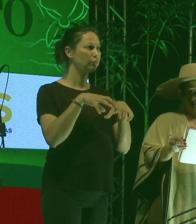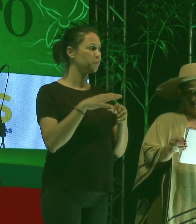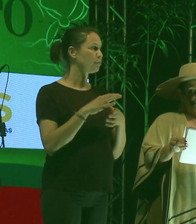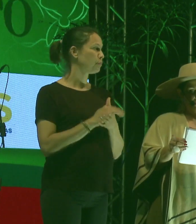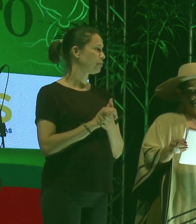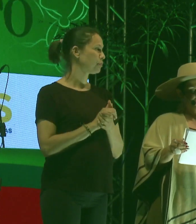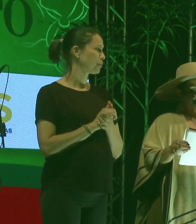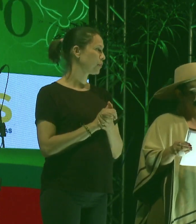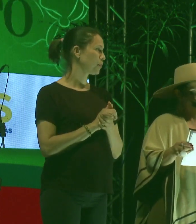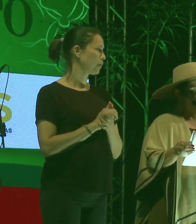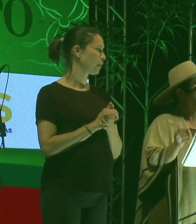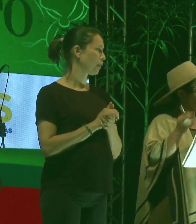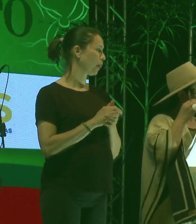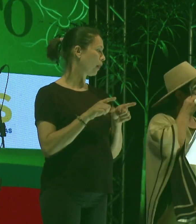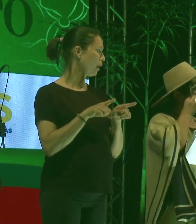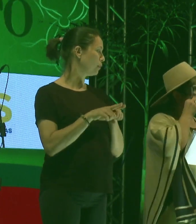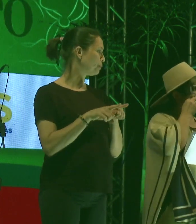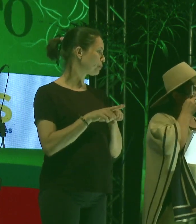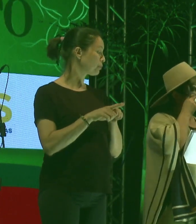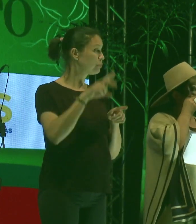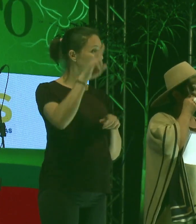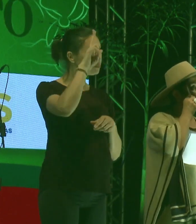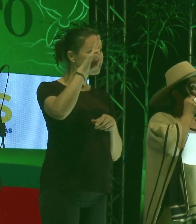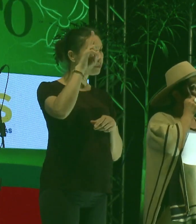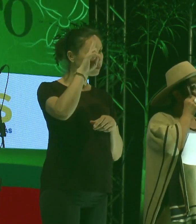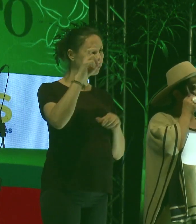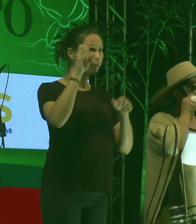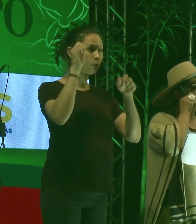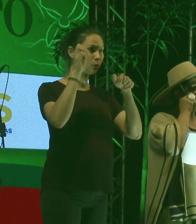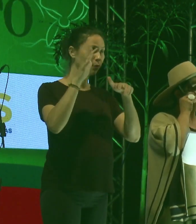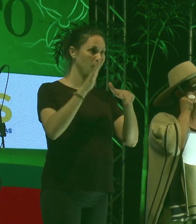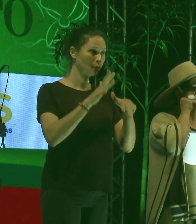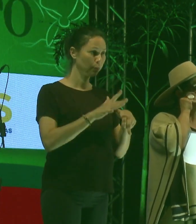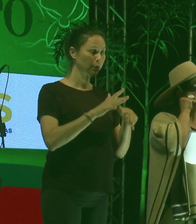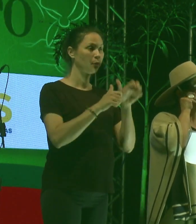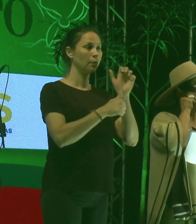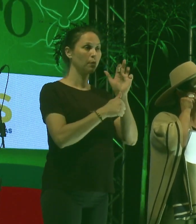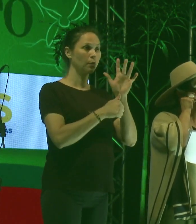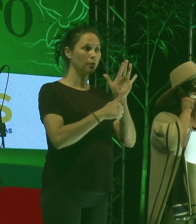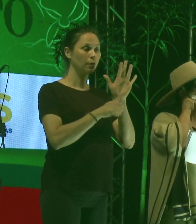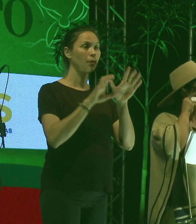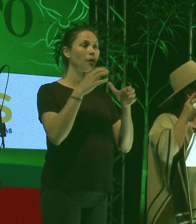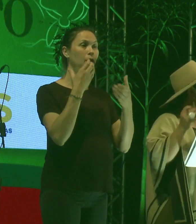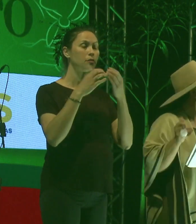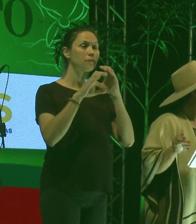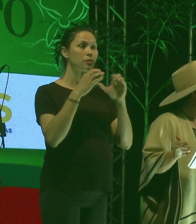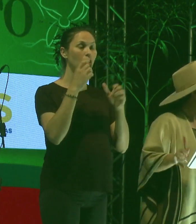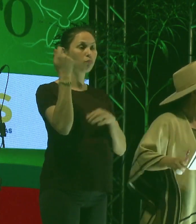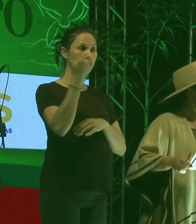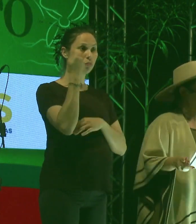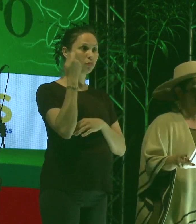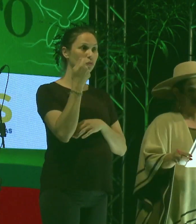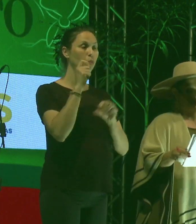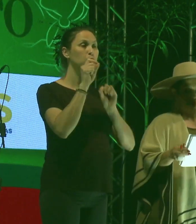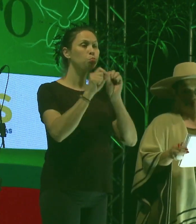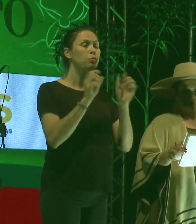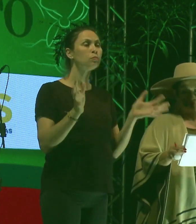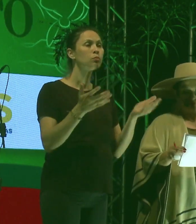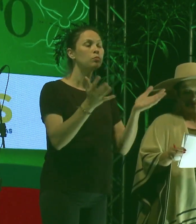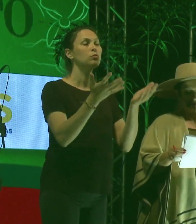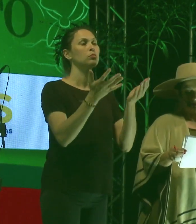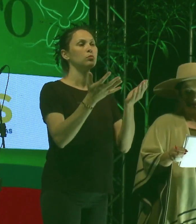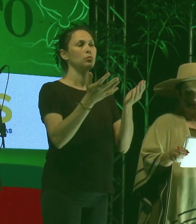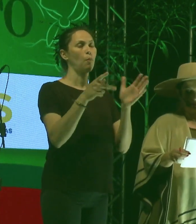Almir Soares Notícias. Lembrando que o Canto de Luz e a Lamparina da Canção Gaúcha são promovidos pelo Poder Executivo